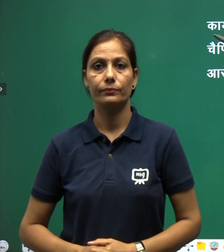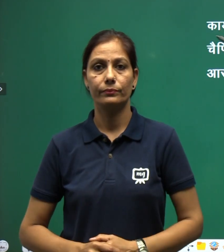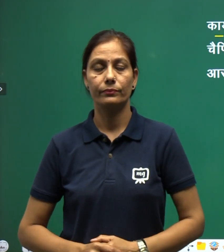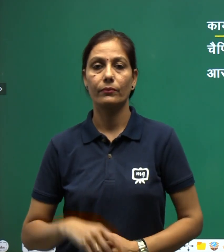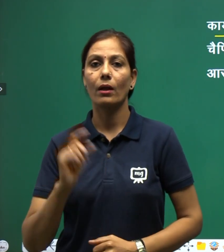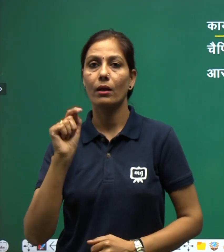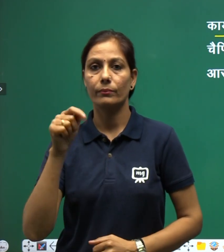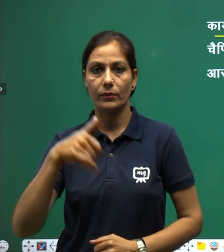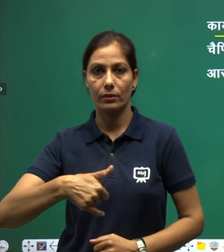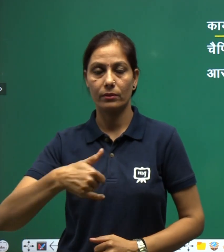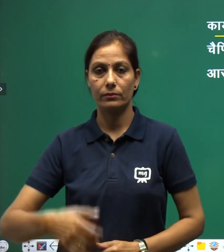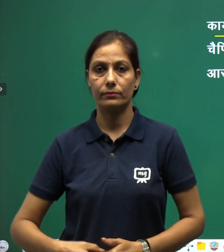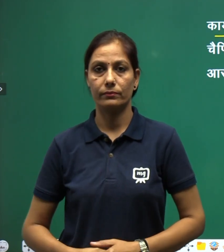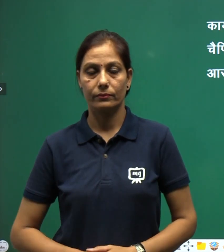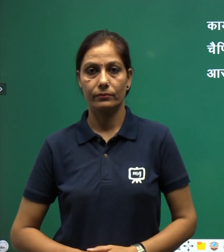कार्य था,